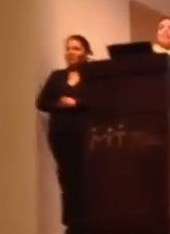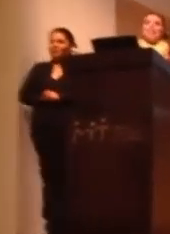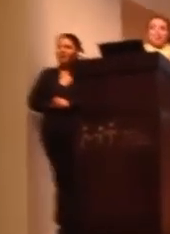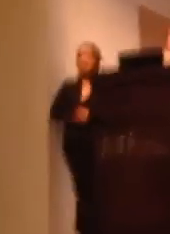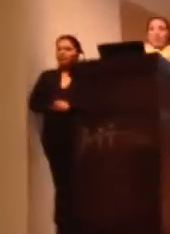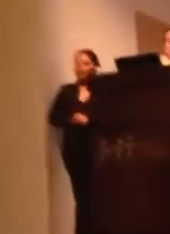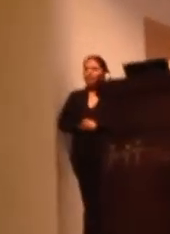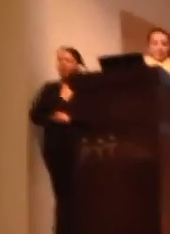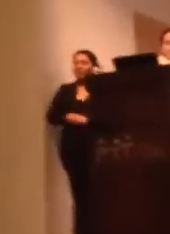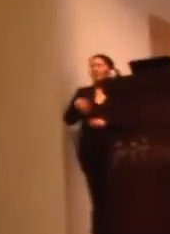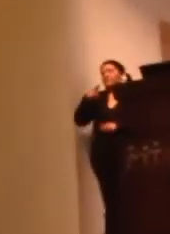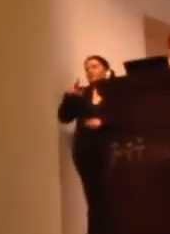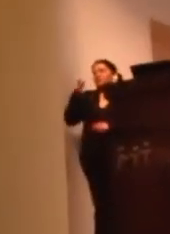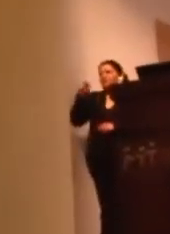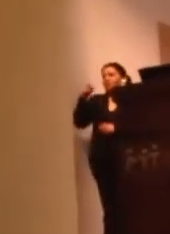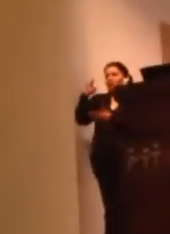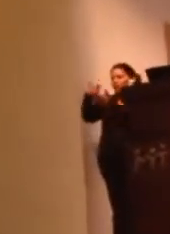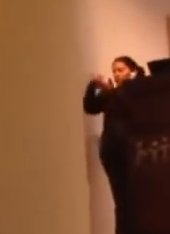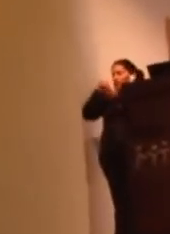Y eso no le ayuda.